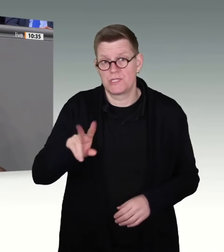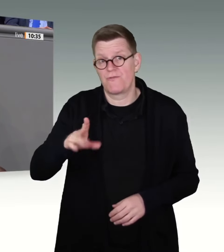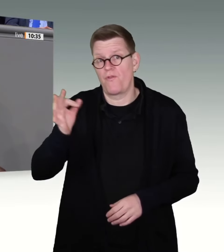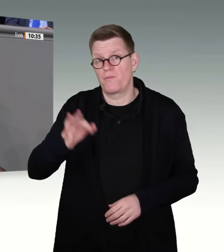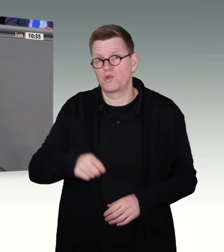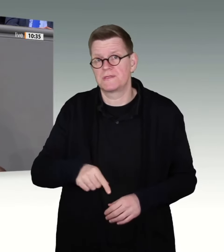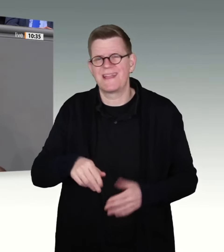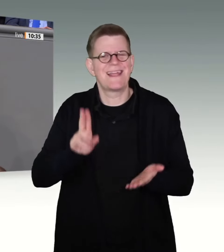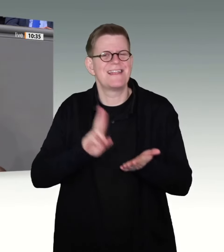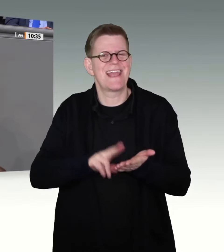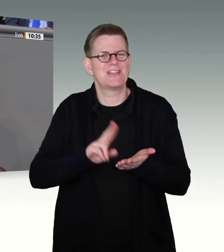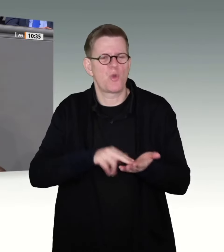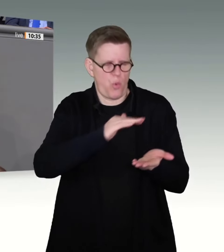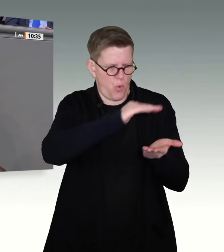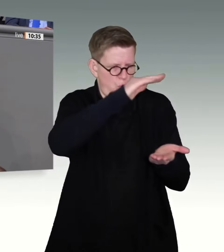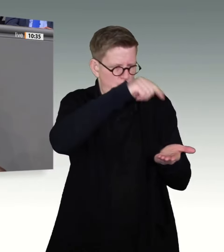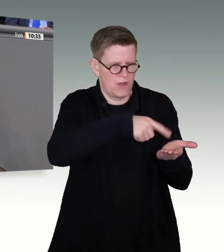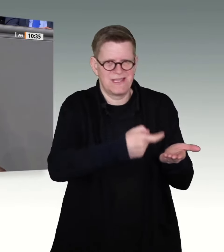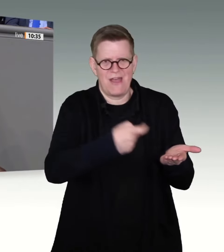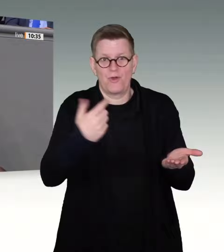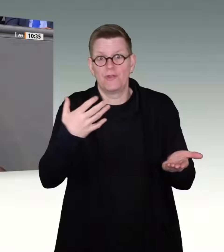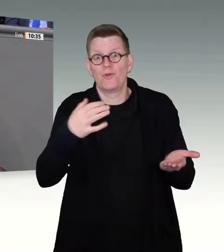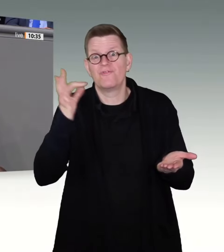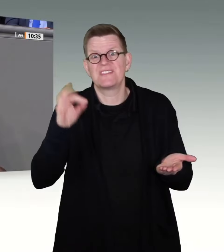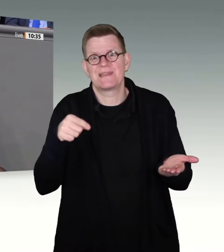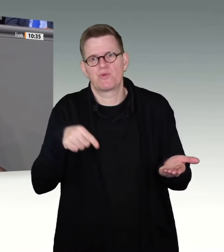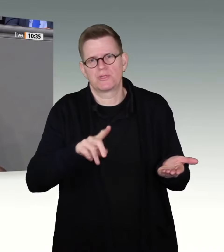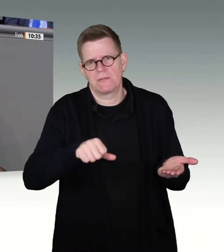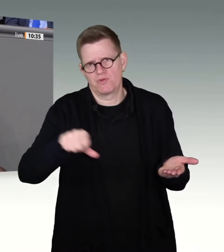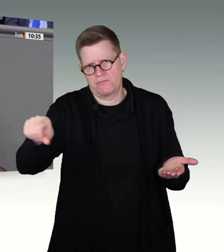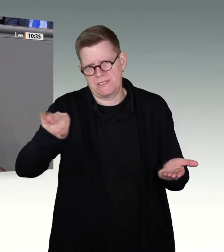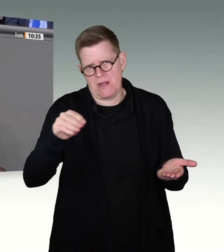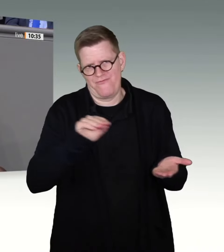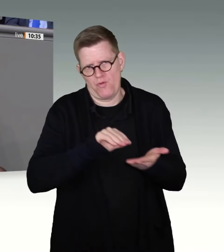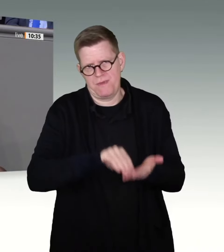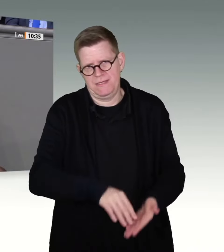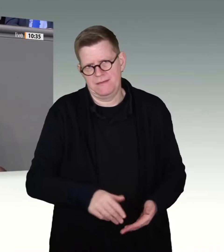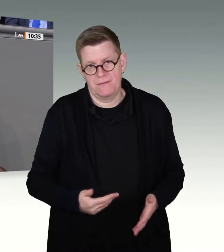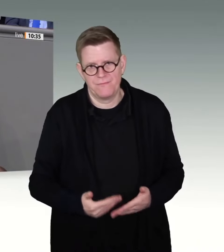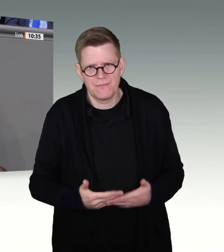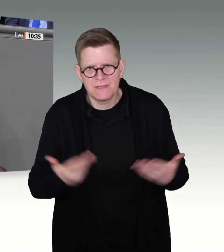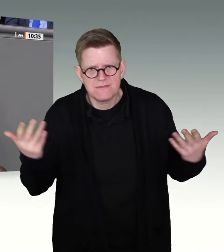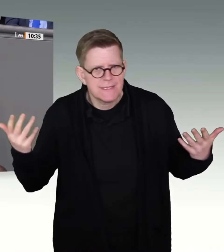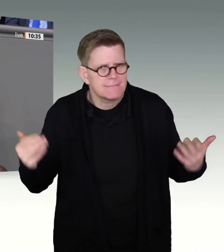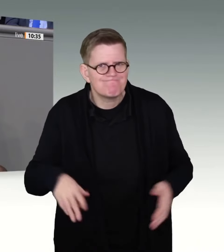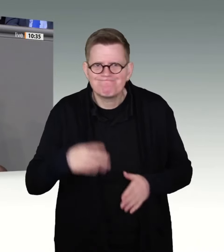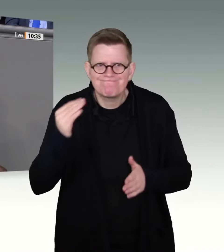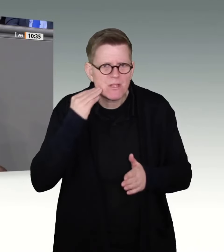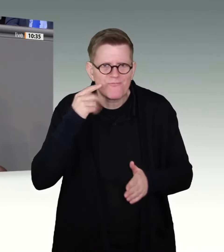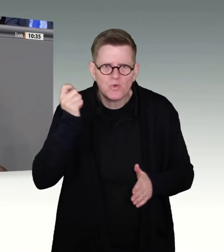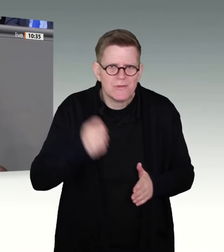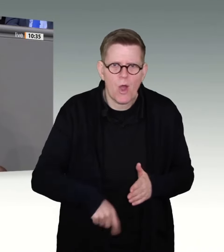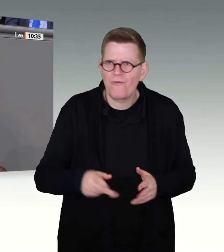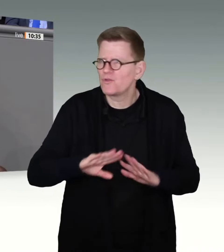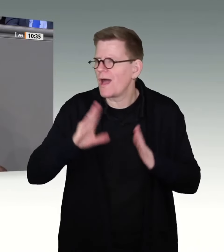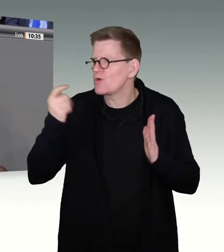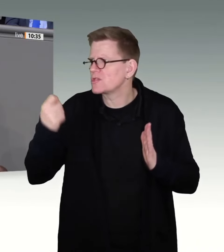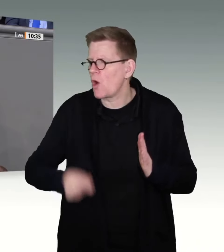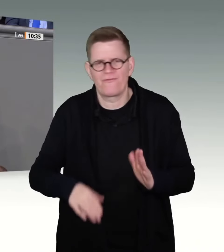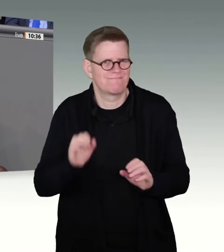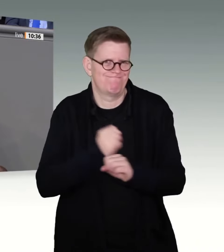Traum von den eigenen vier Wänden für viele Menschen völlig unerreichbar. Früher konnten sich Familien